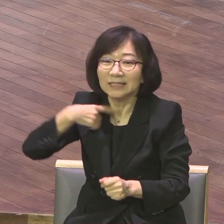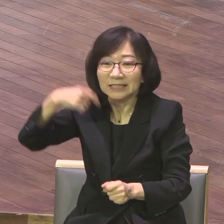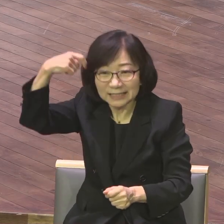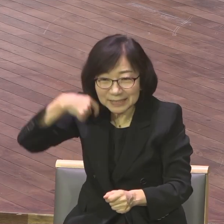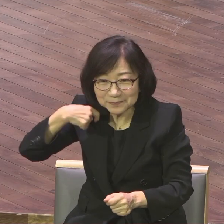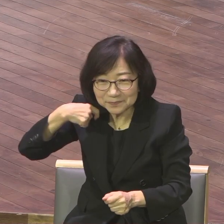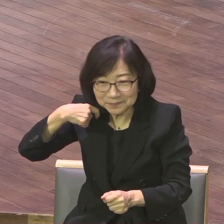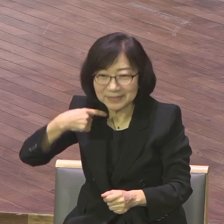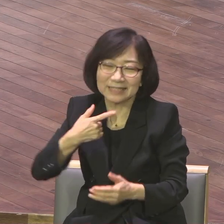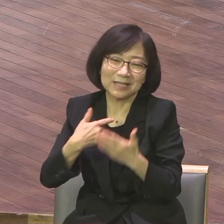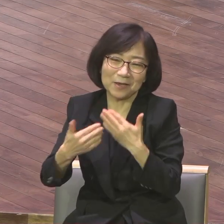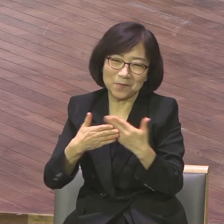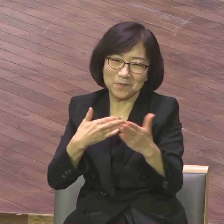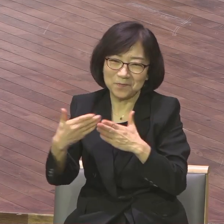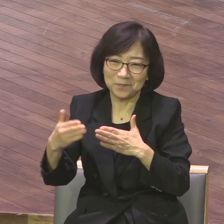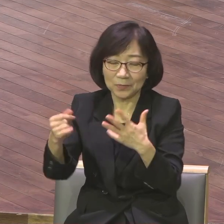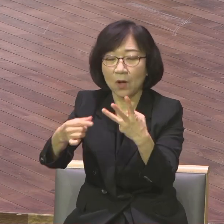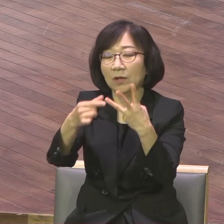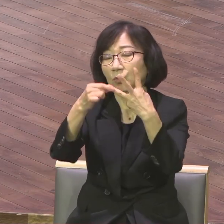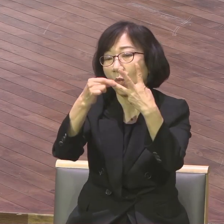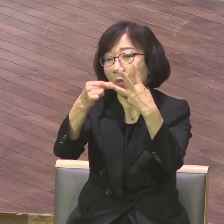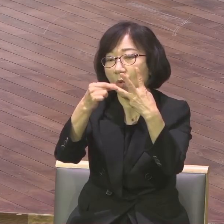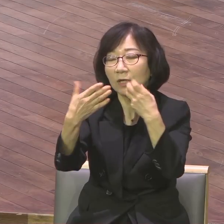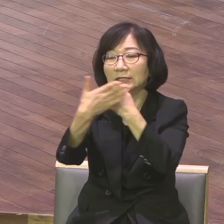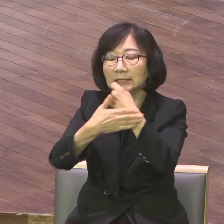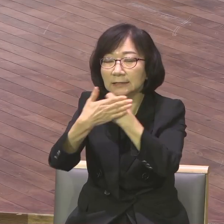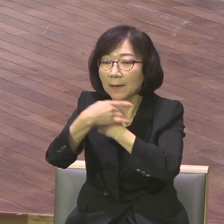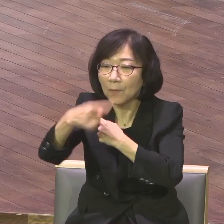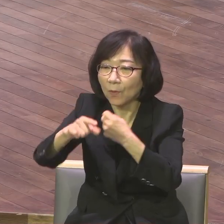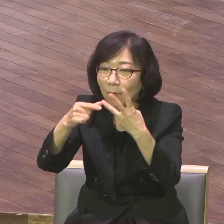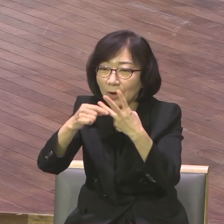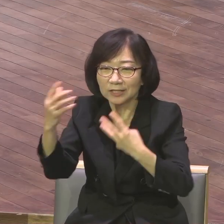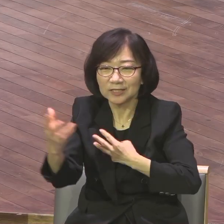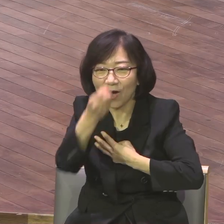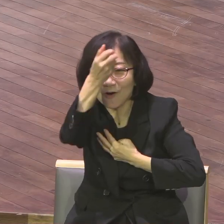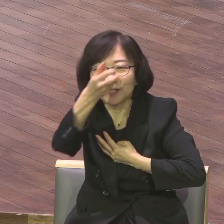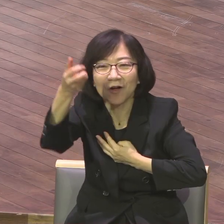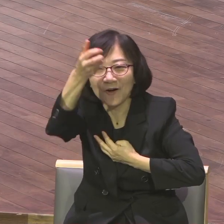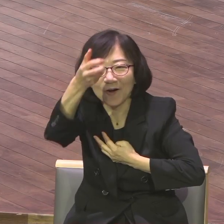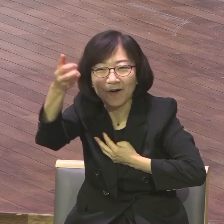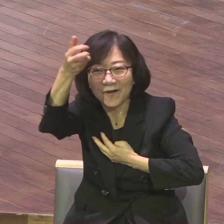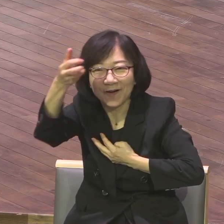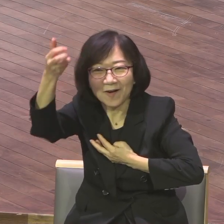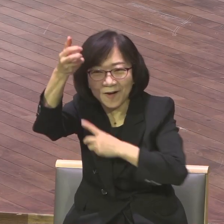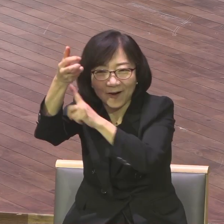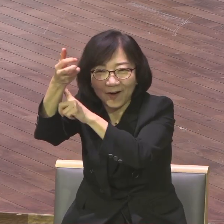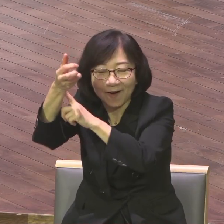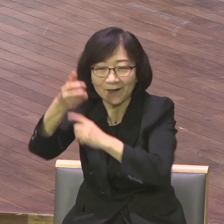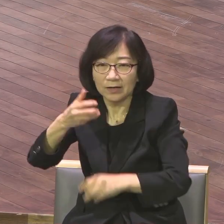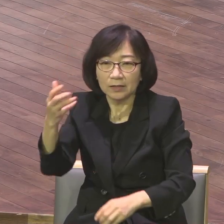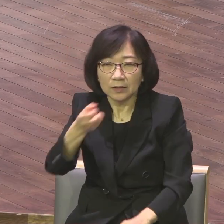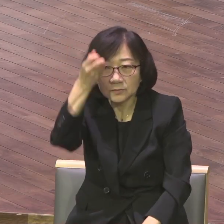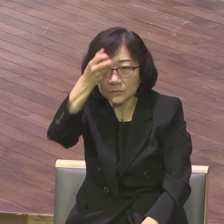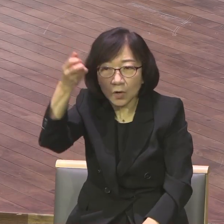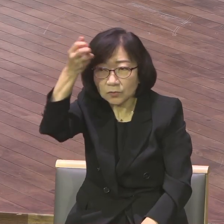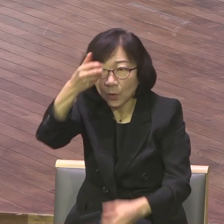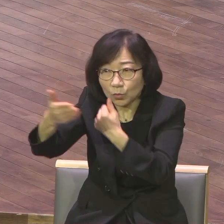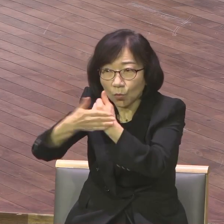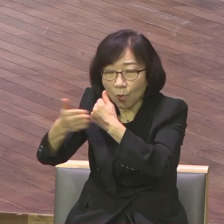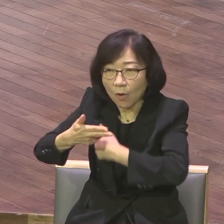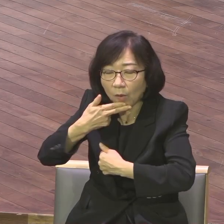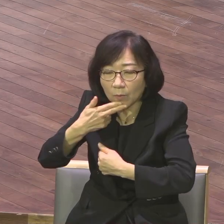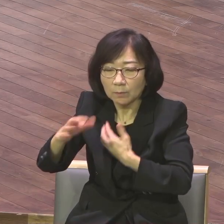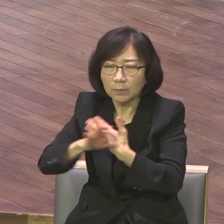은혜가 뭐냐? 성령이다. 그래서 성령이 아니고는 영적 세계를 알 수도 없고 믿을 수도